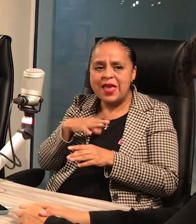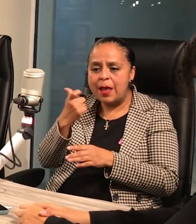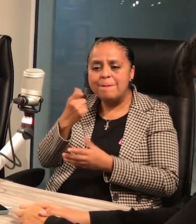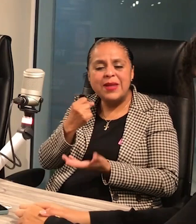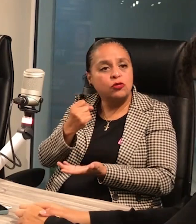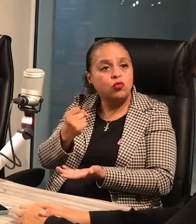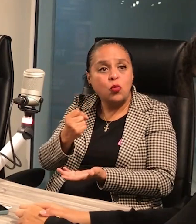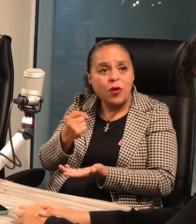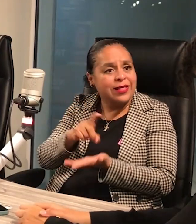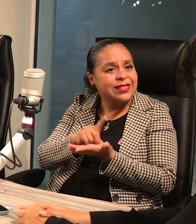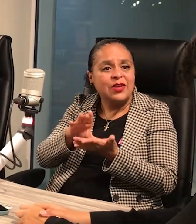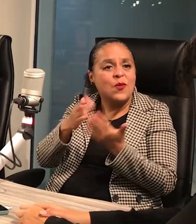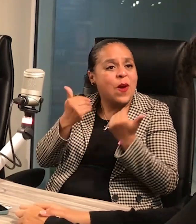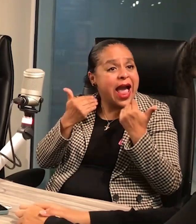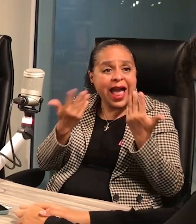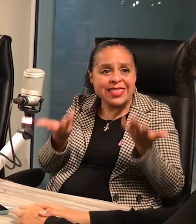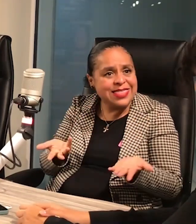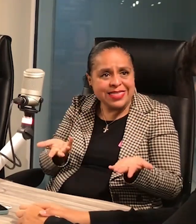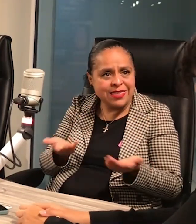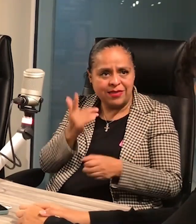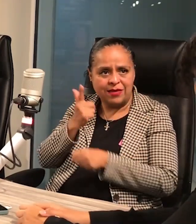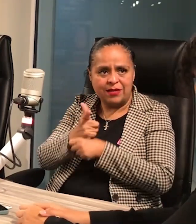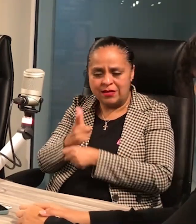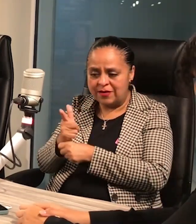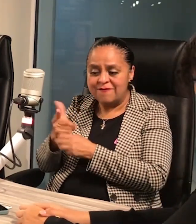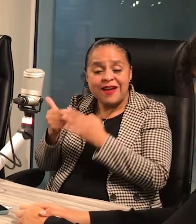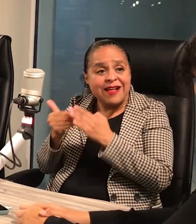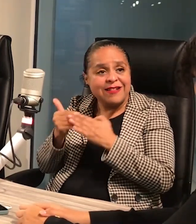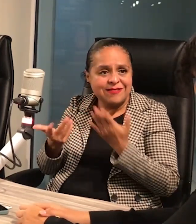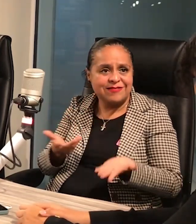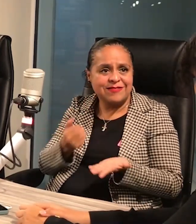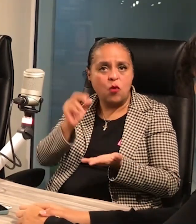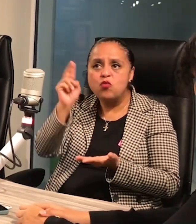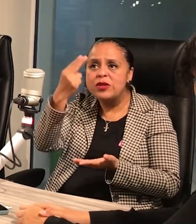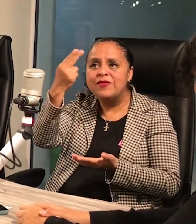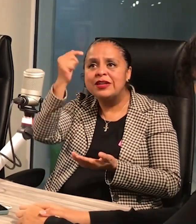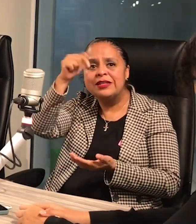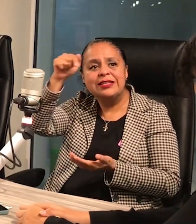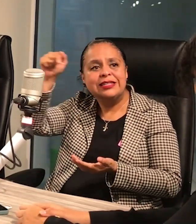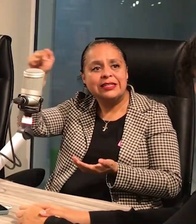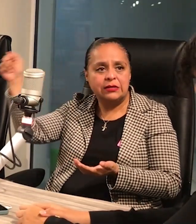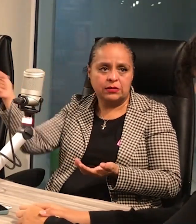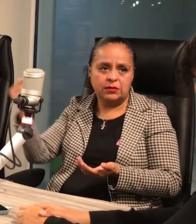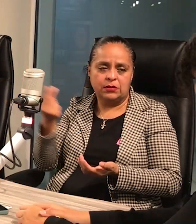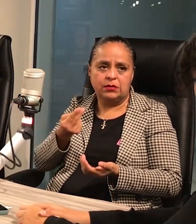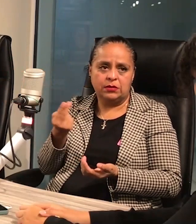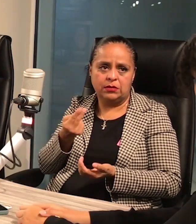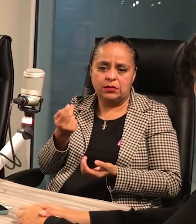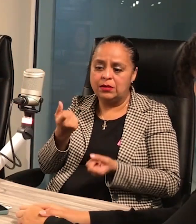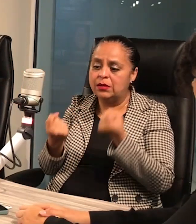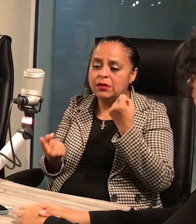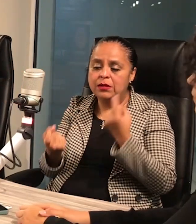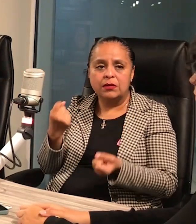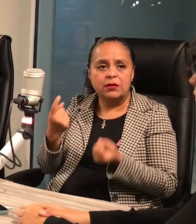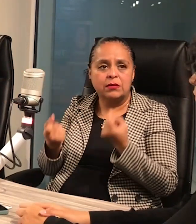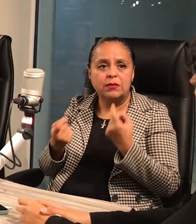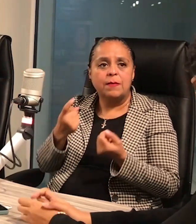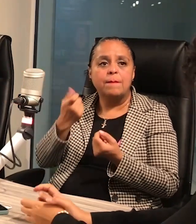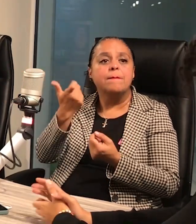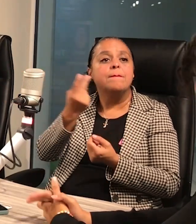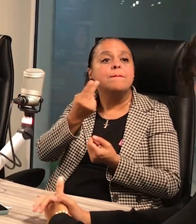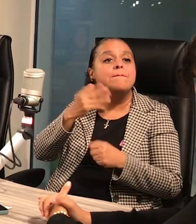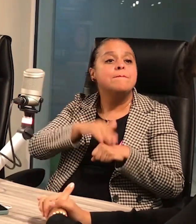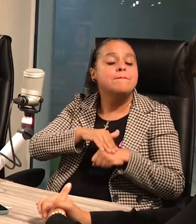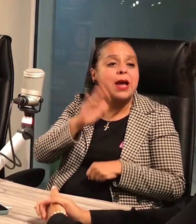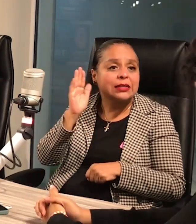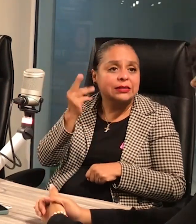presupuesto. Y así nos podemos ir encontrando con particularidades en cada universidad que tiene sus programas. Algunas dedican más presupuesto que